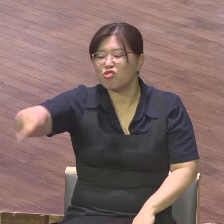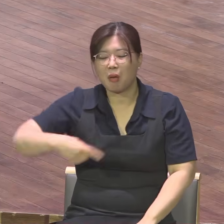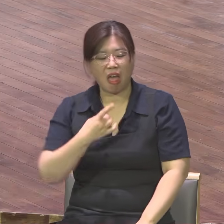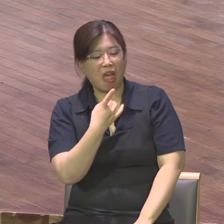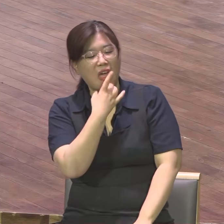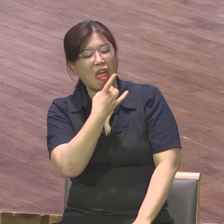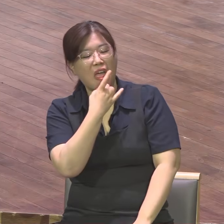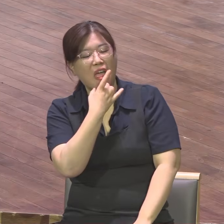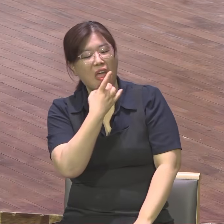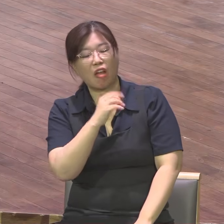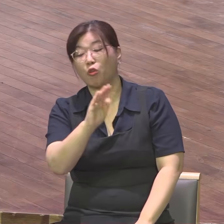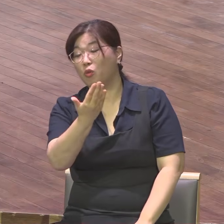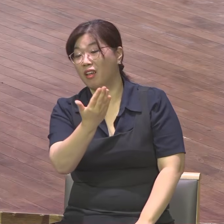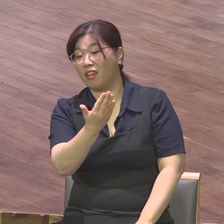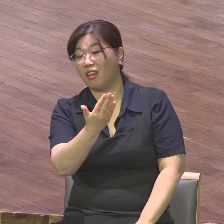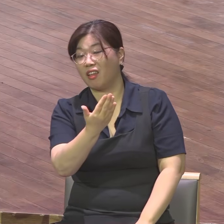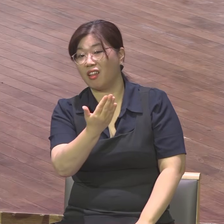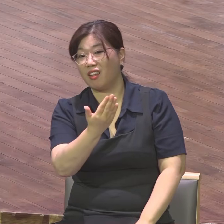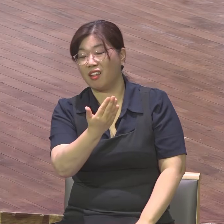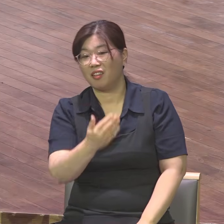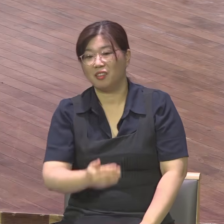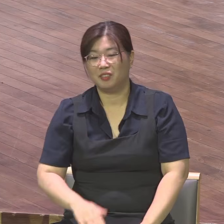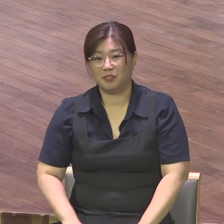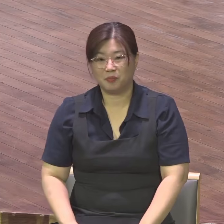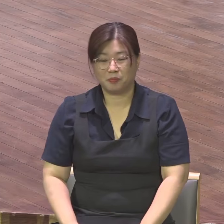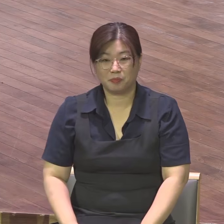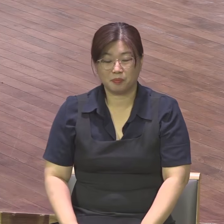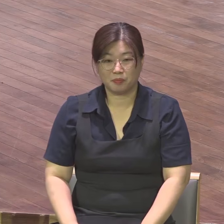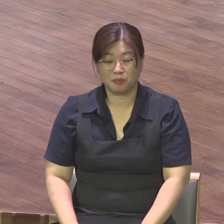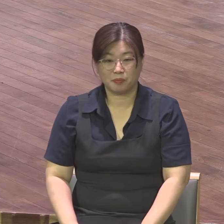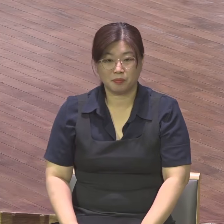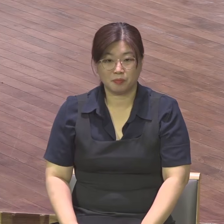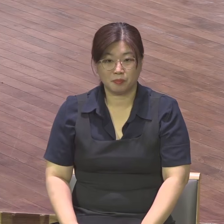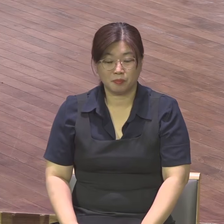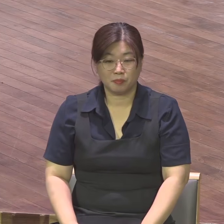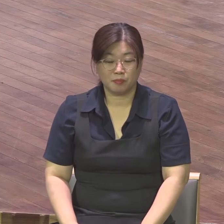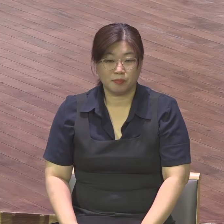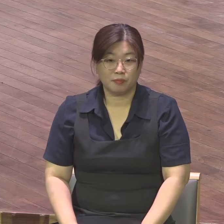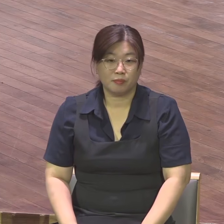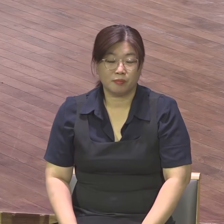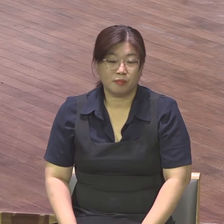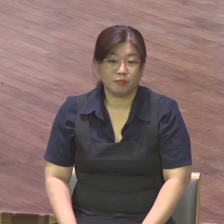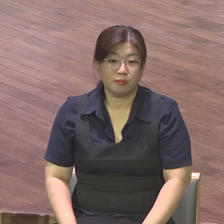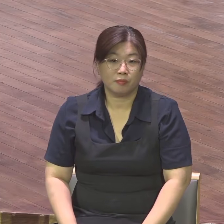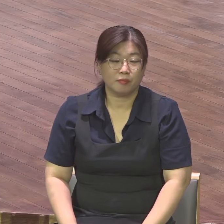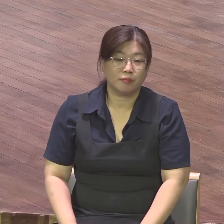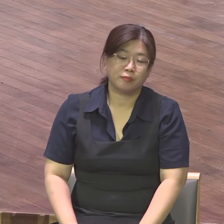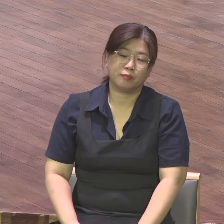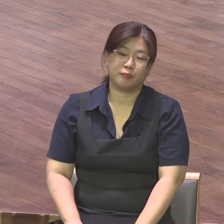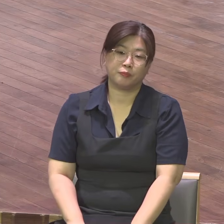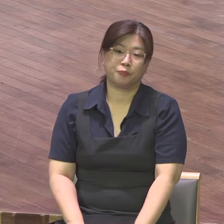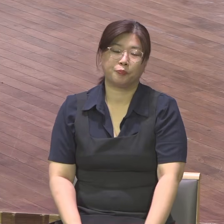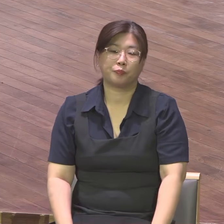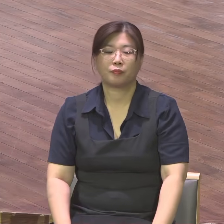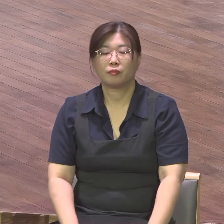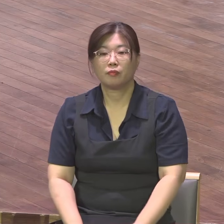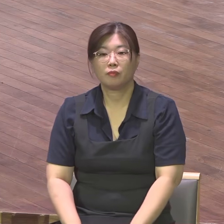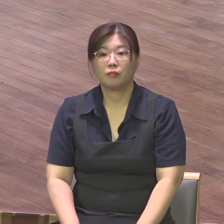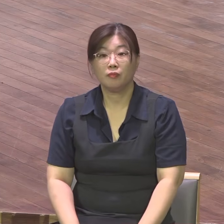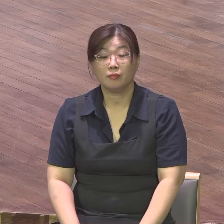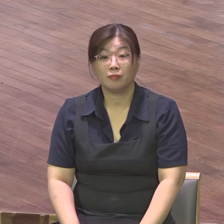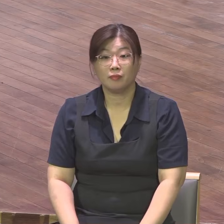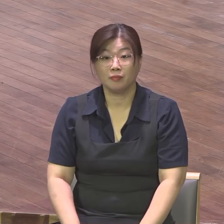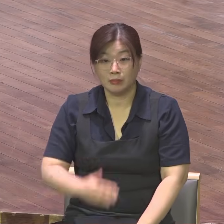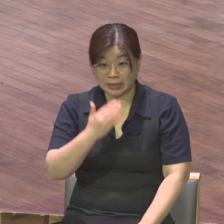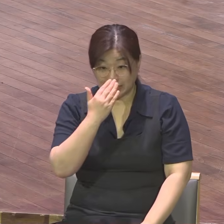믿는 사람이 범죄함으로 불신자에게 조소거리, 웃음거리가 되었다. 그 말하고 있는 겁니다.